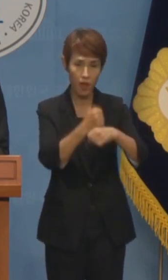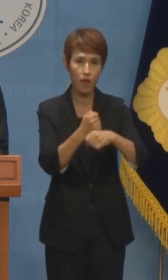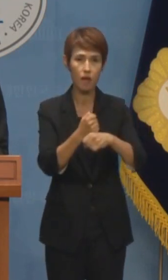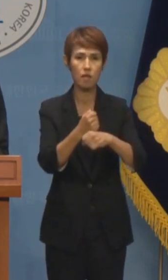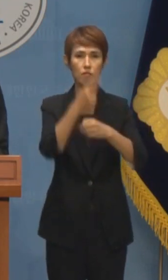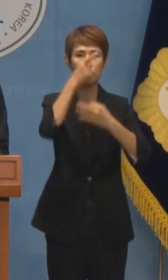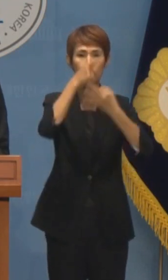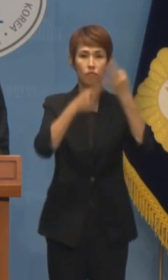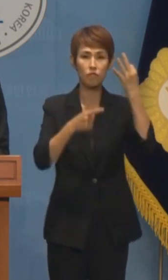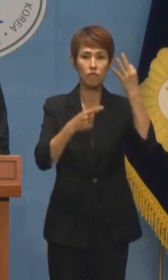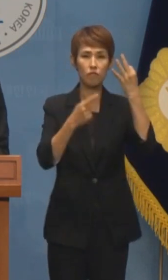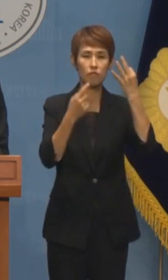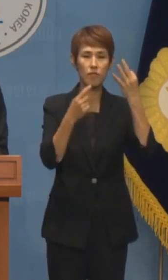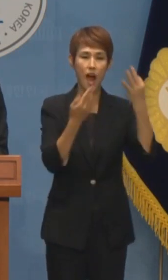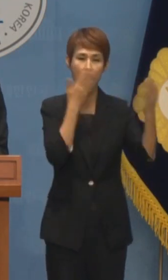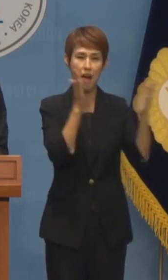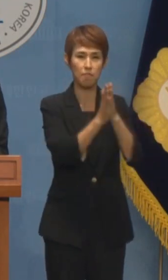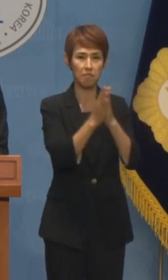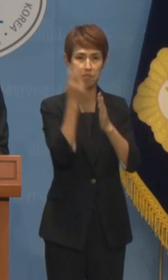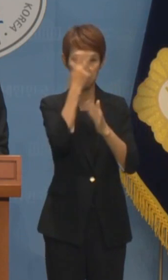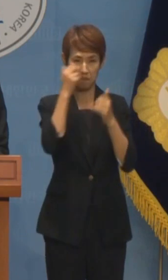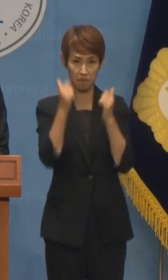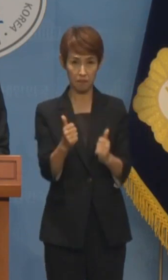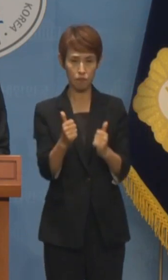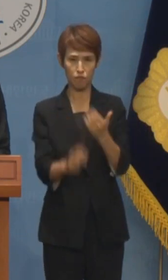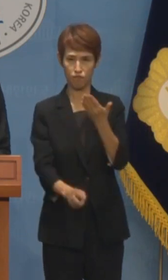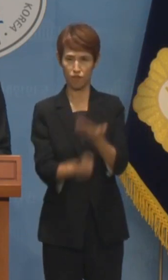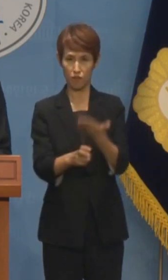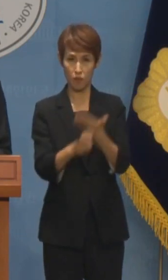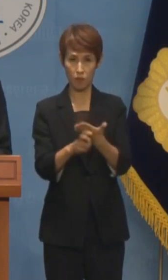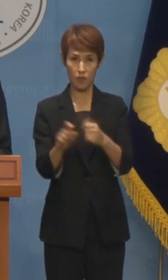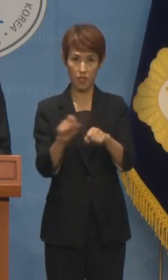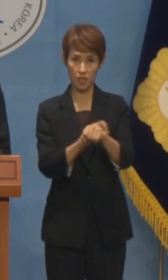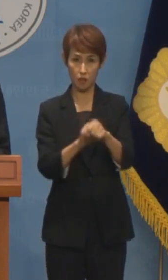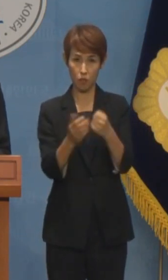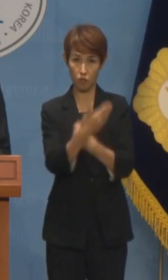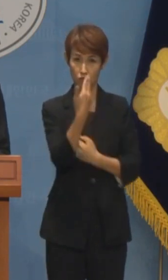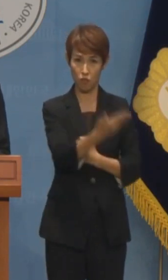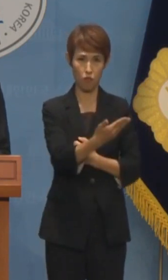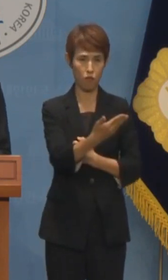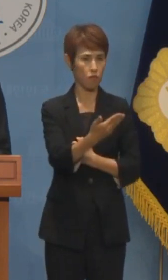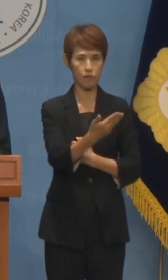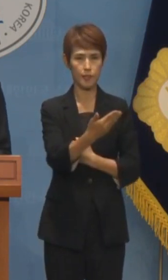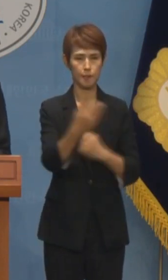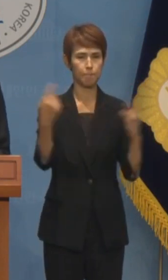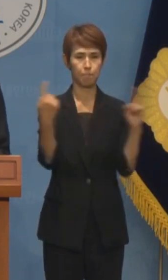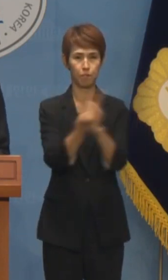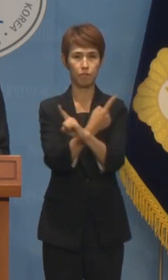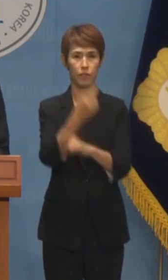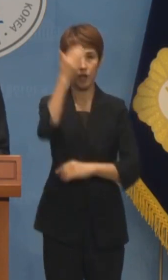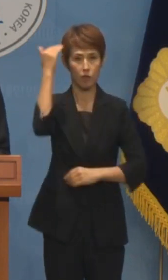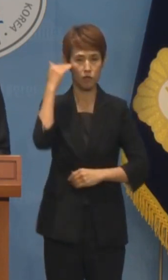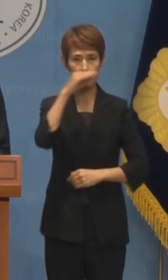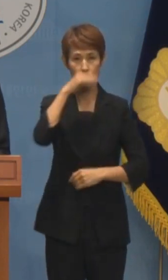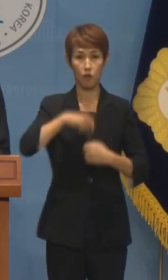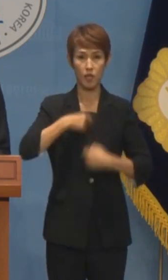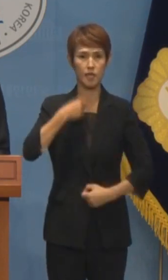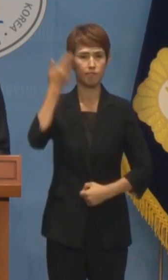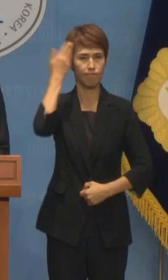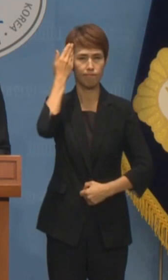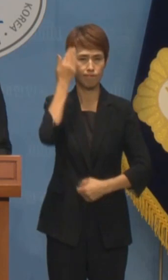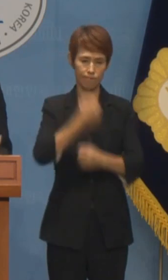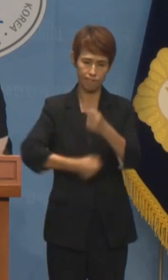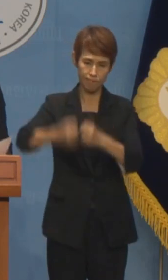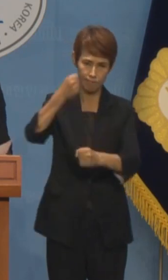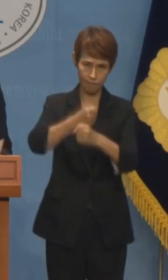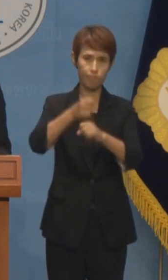검찰 정권의 불법과 특권을 바로잡고 대한민국의 정의와 상식을